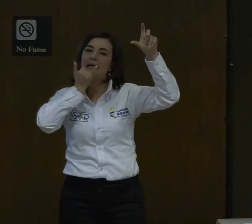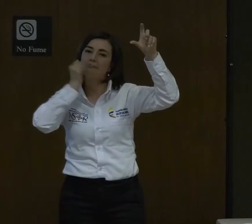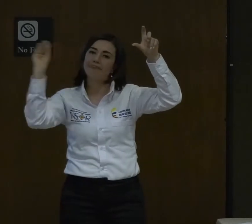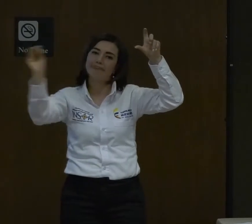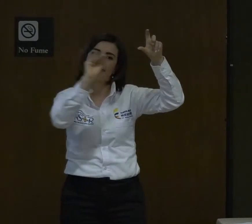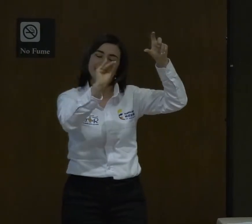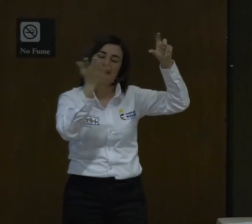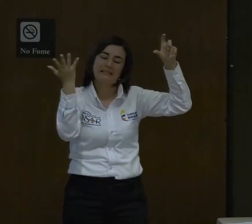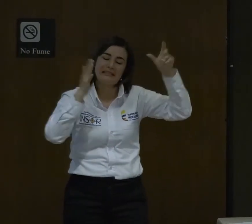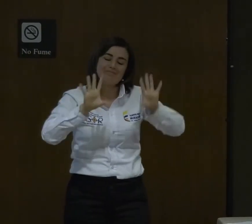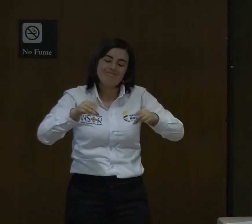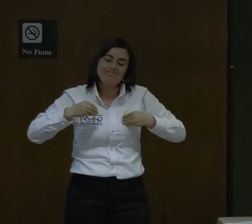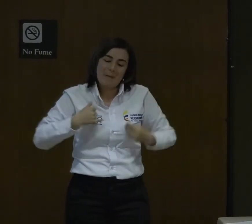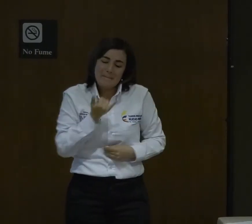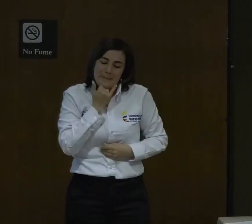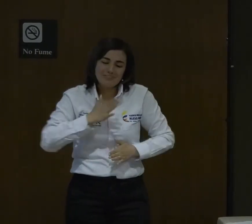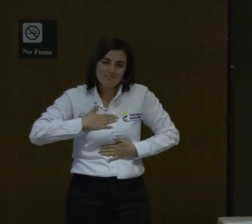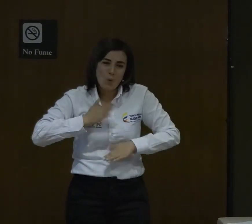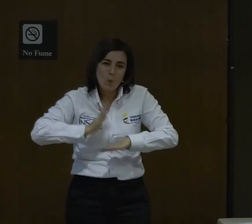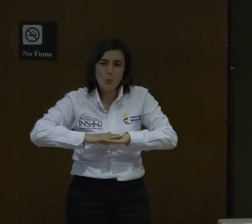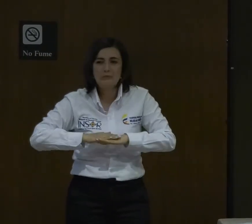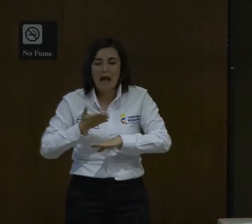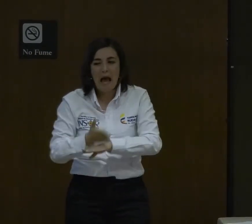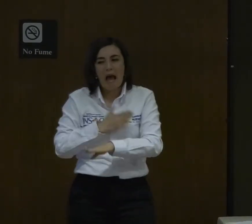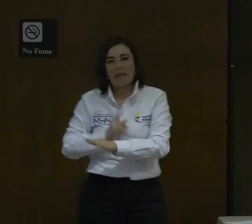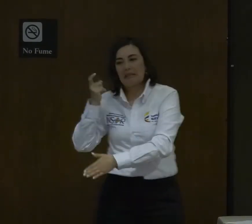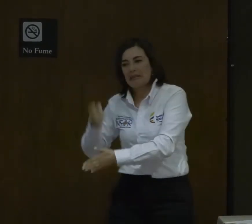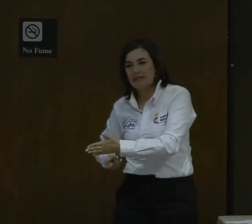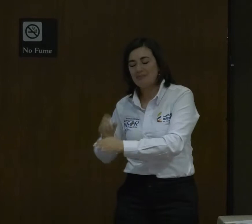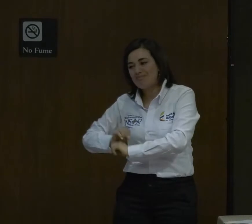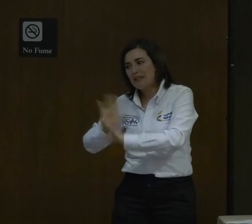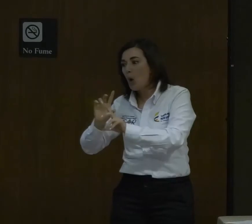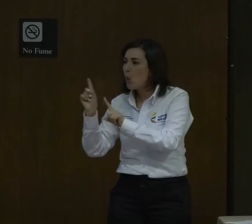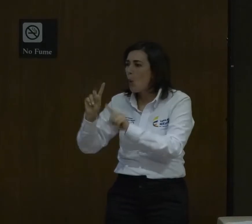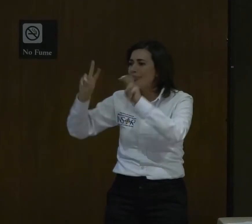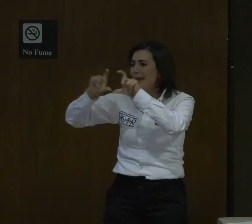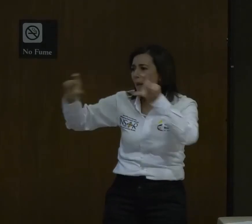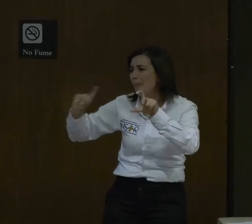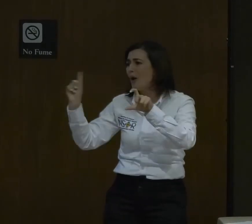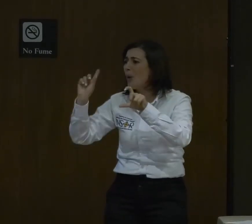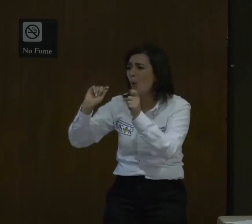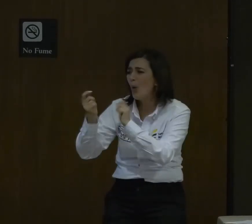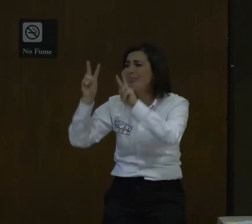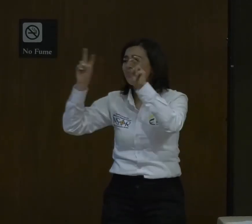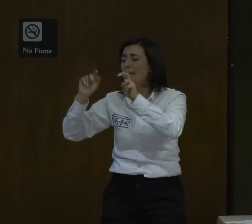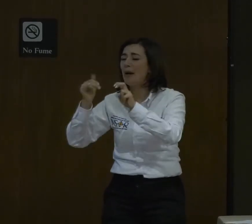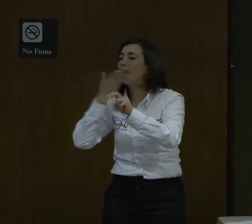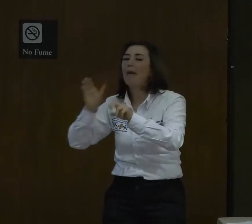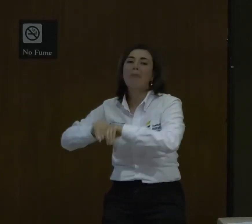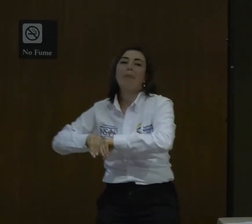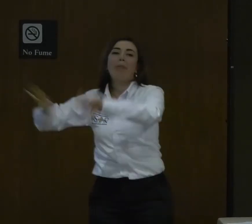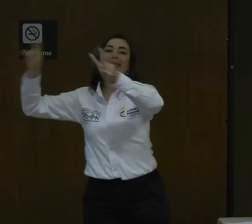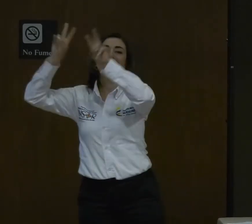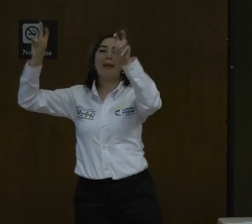diferente y yo asumo toda la responsabilidad por no haberme comunicado con claridad con María Isabel o no haberme comunicado con ella